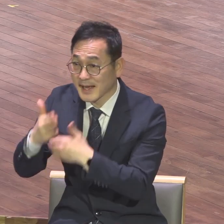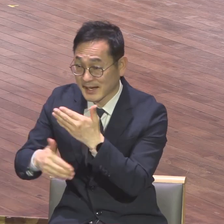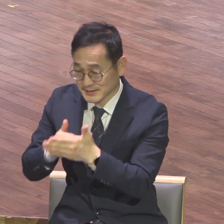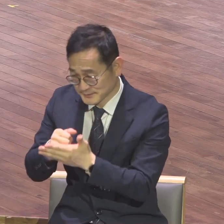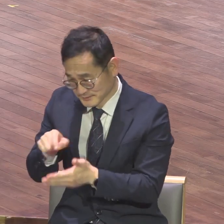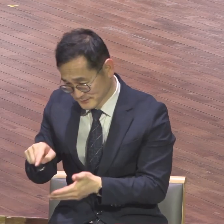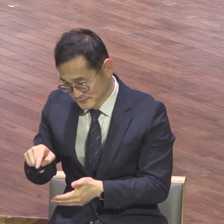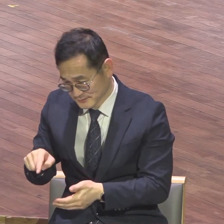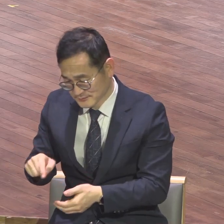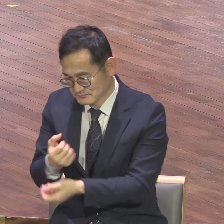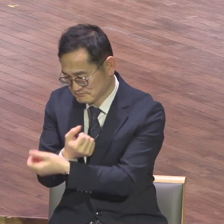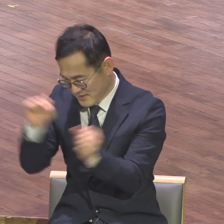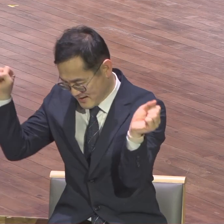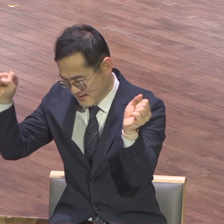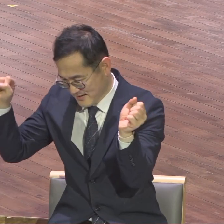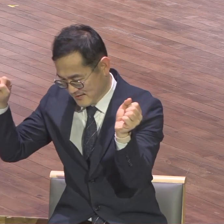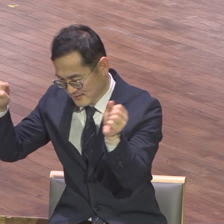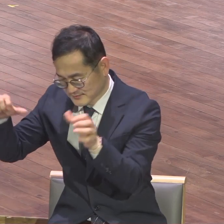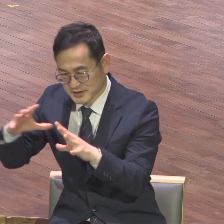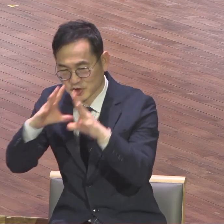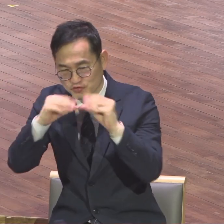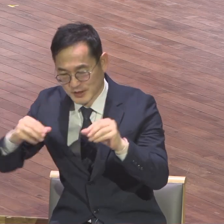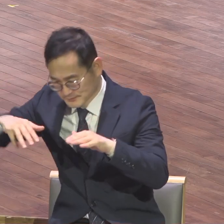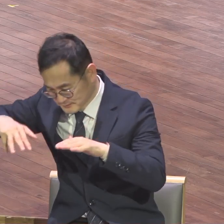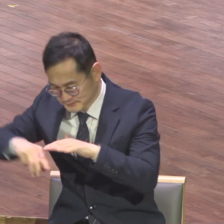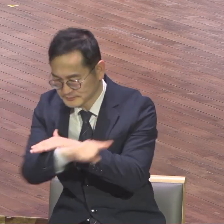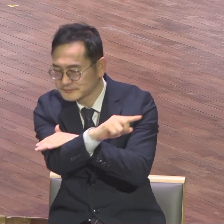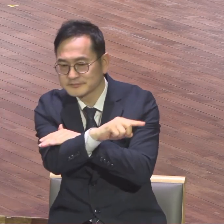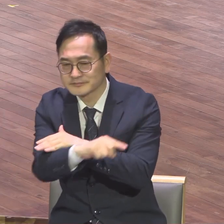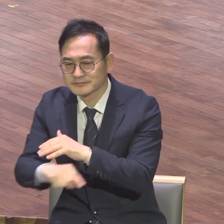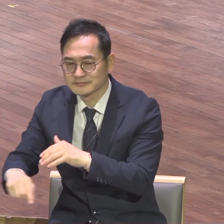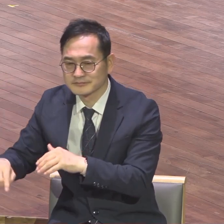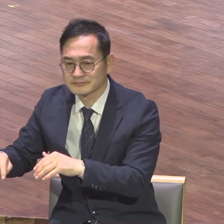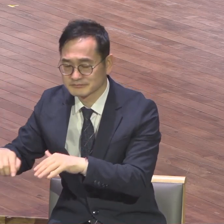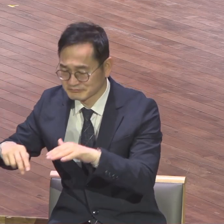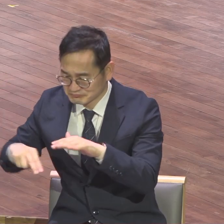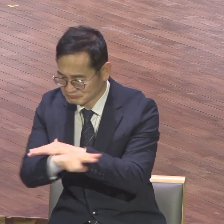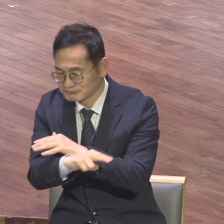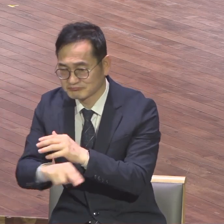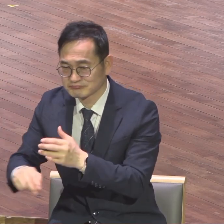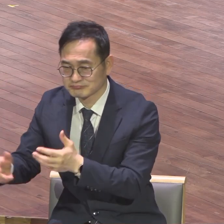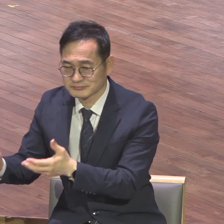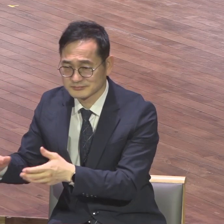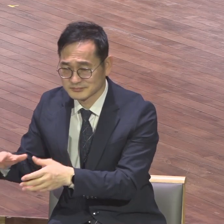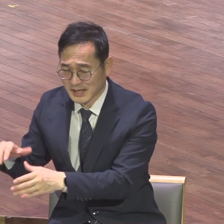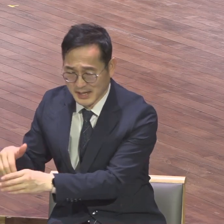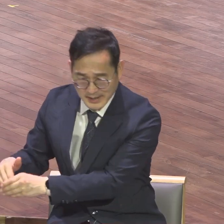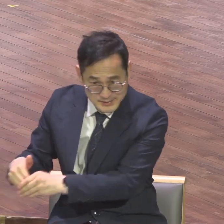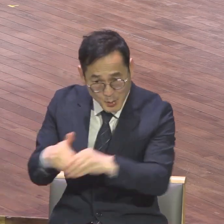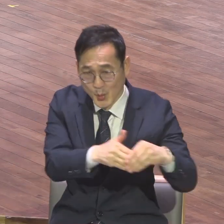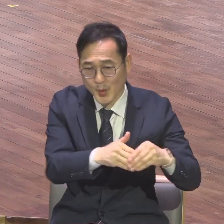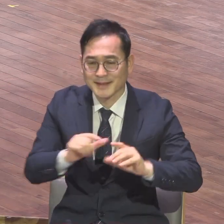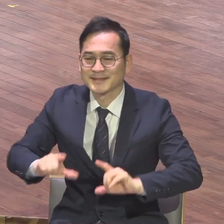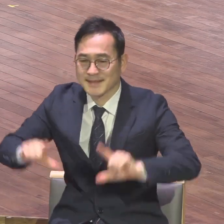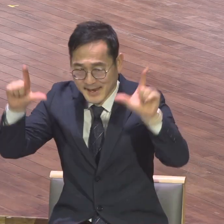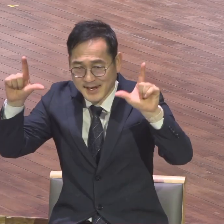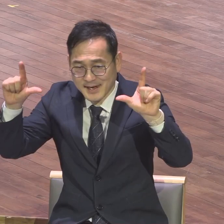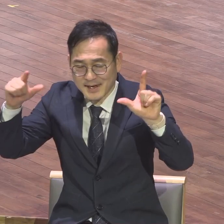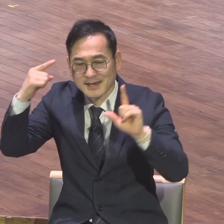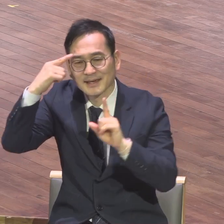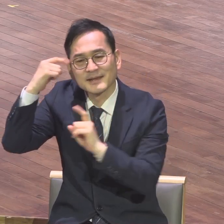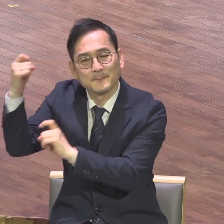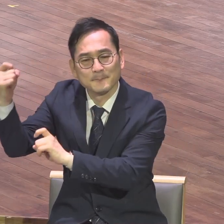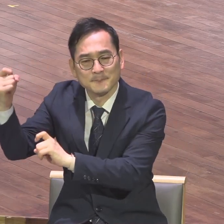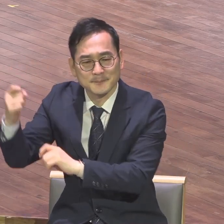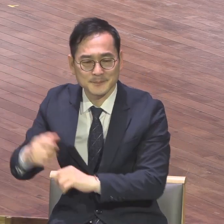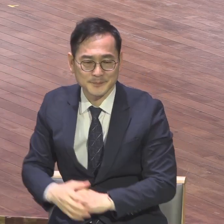하나님께서 출애굽을 시간표가 되니까 출애굽을 시키는 이 날을 시킨 날을 기념하는